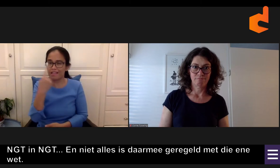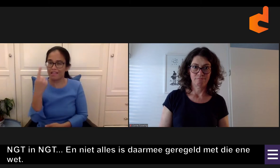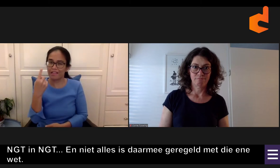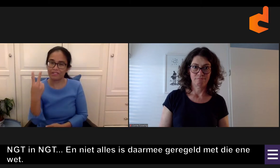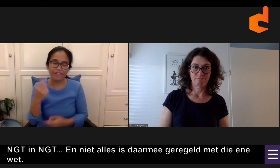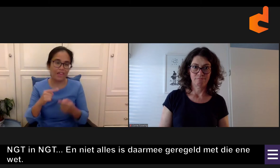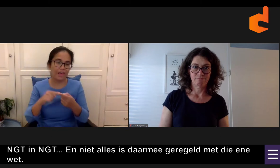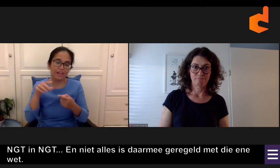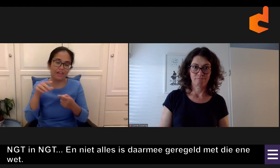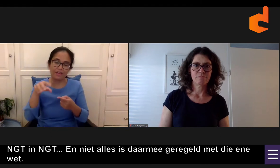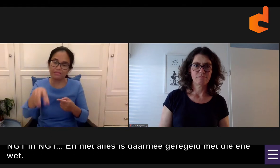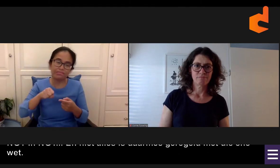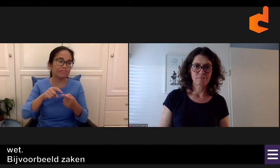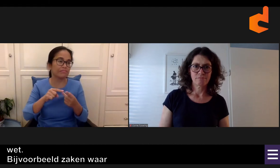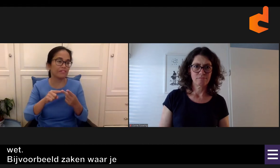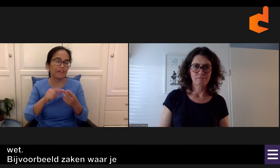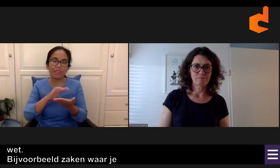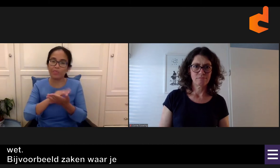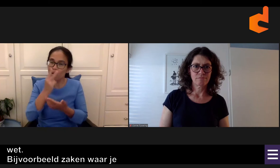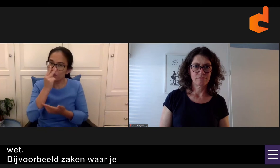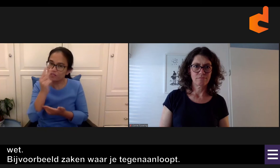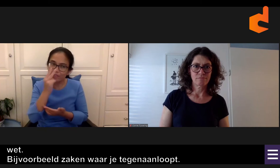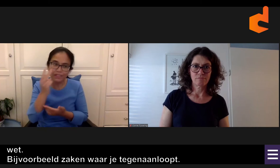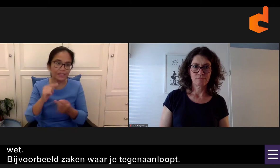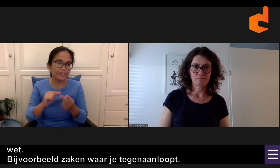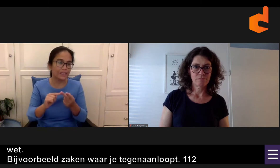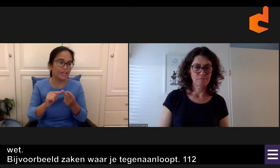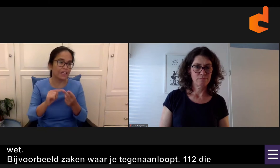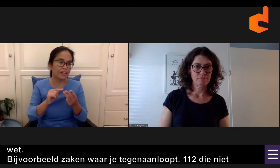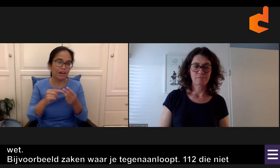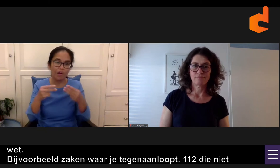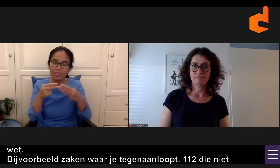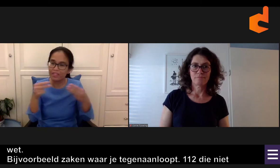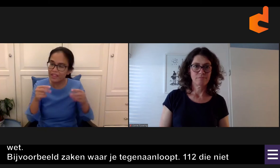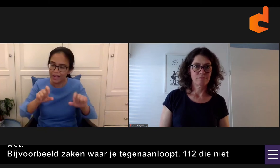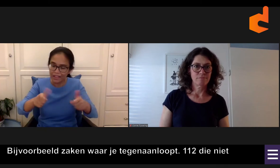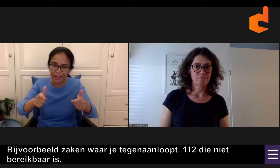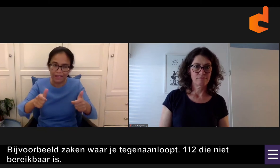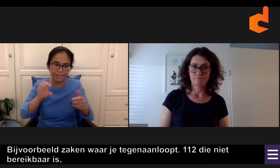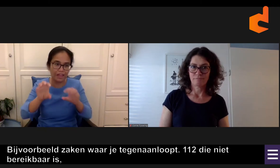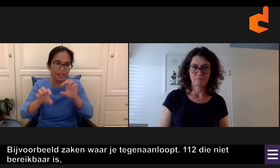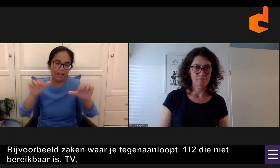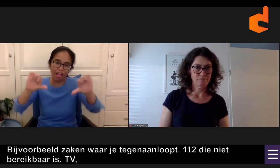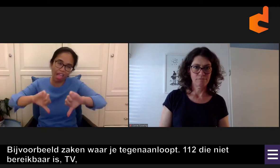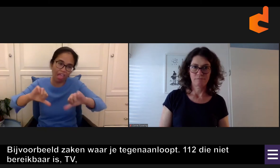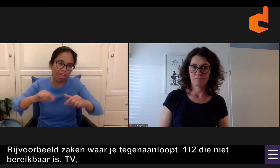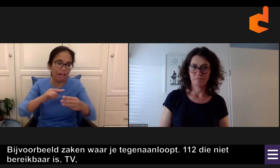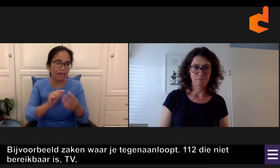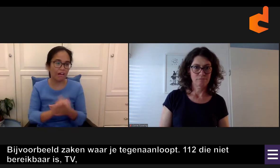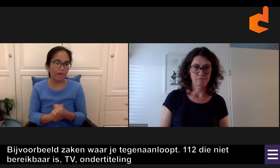Bijvoorbeeld de zaken waar je tegenaan loopt, hè? Bijvoorbeeld 112 die niet bereikbaar is, de tolkvoorziening. Ondertiteling op de televisie die